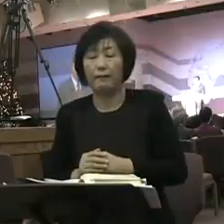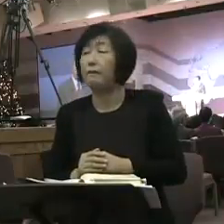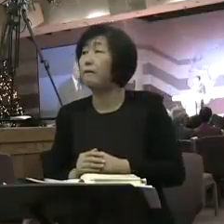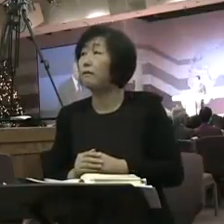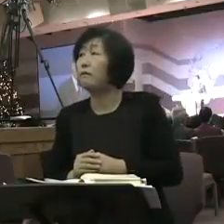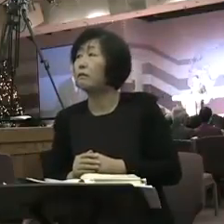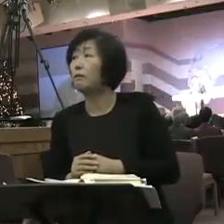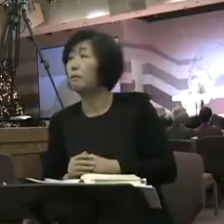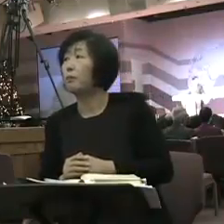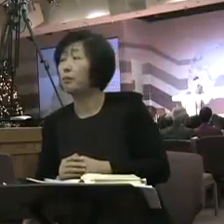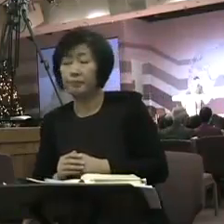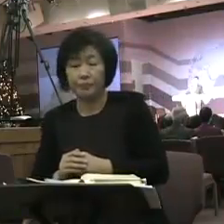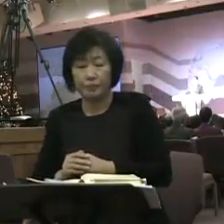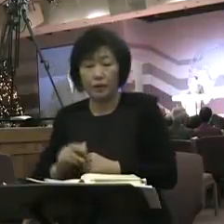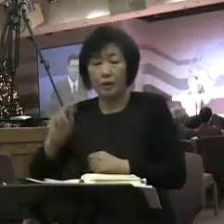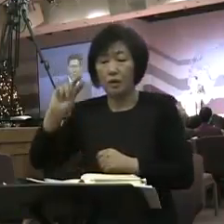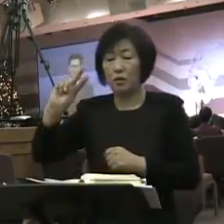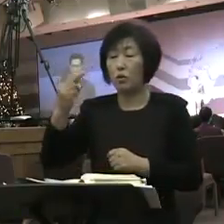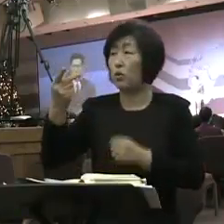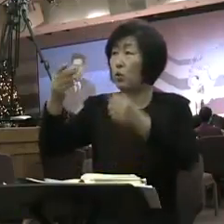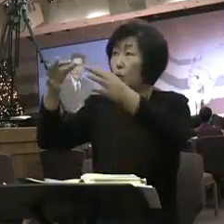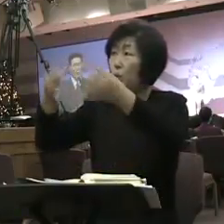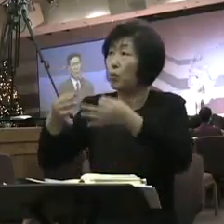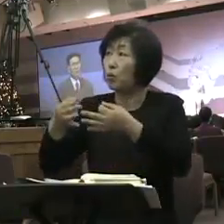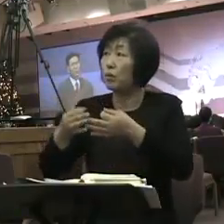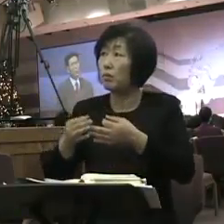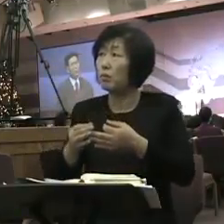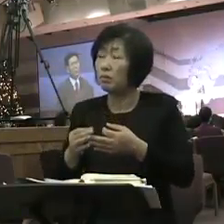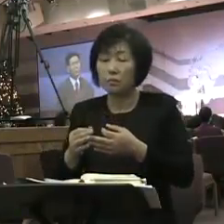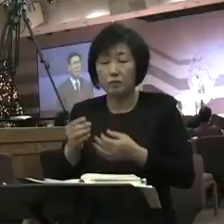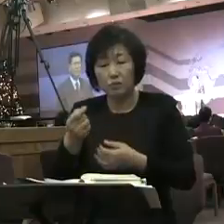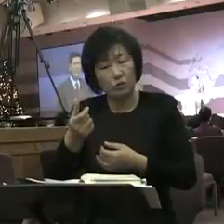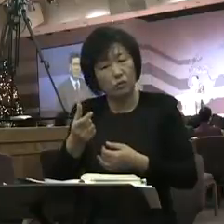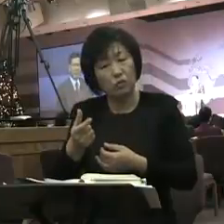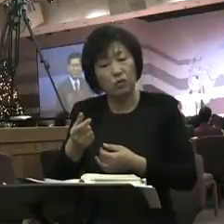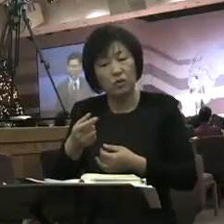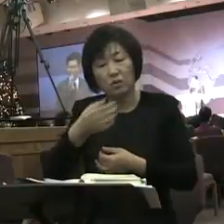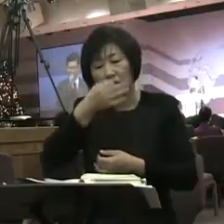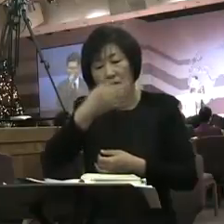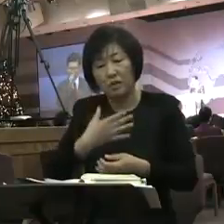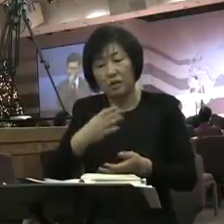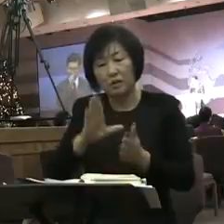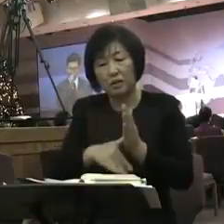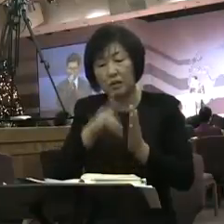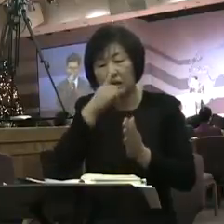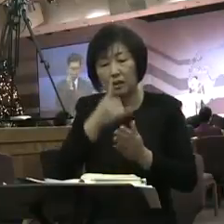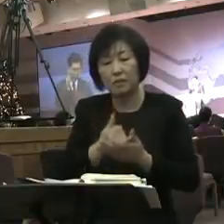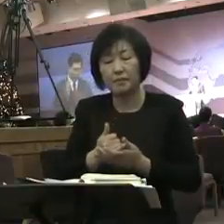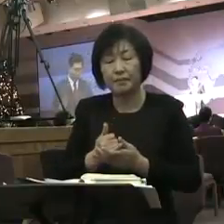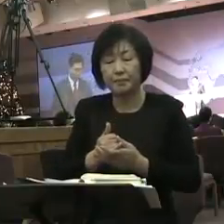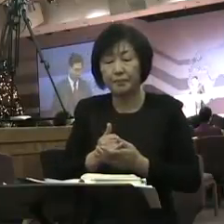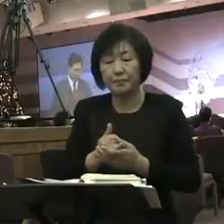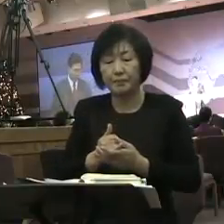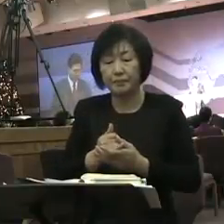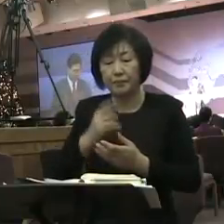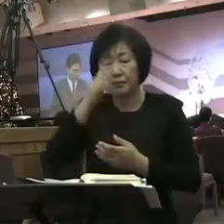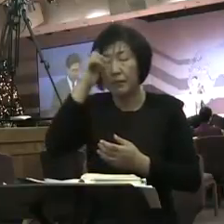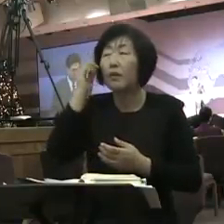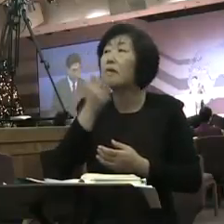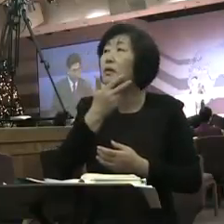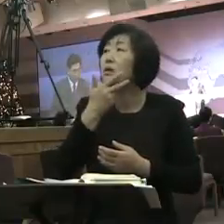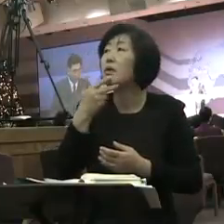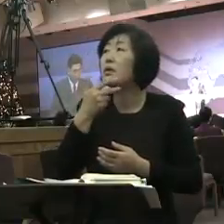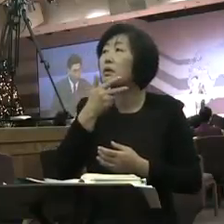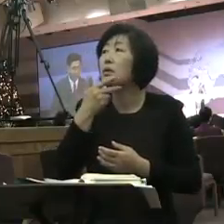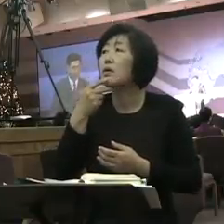여기 돌아보는 것은 우리말이 때로는 조금 좀 힘들 때가 있습니다. 영어에 이렇게 얘기를 하고